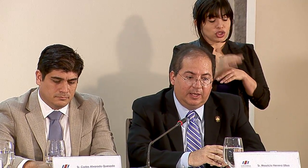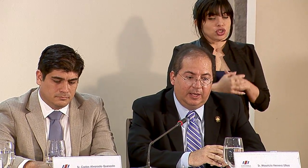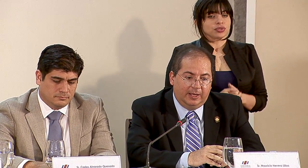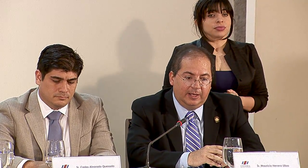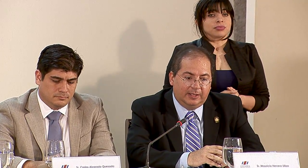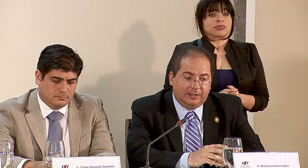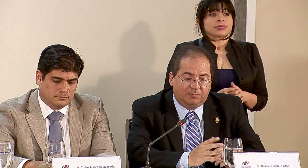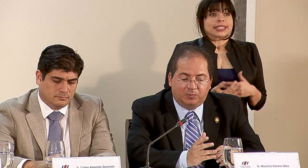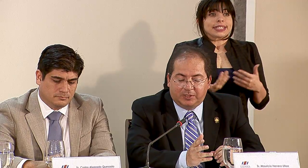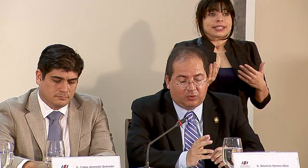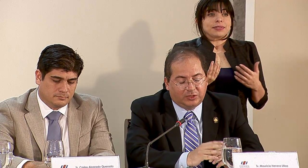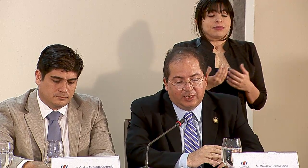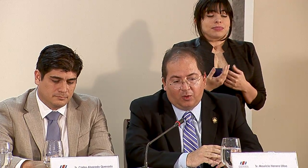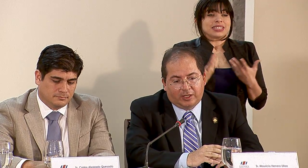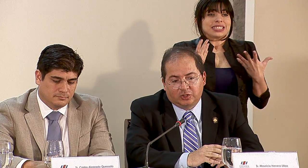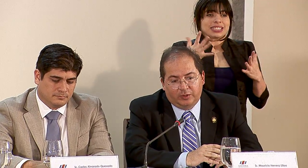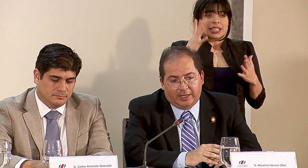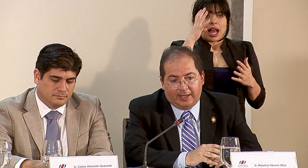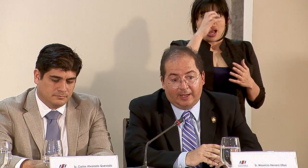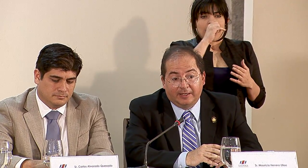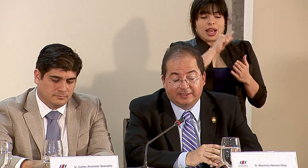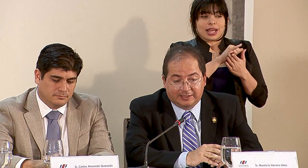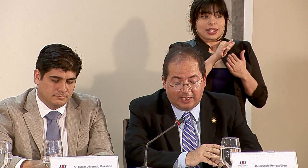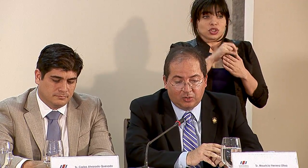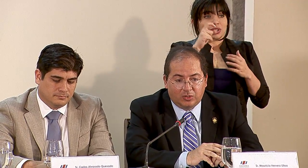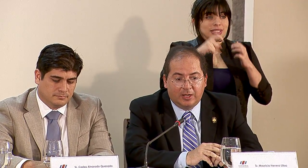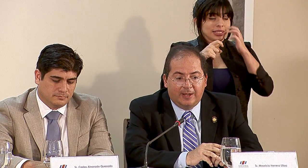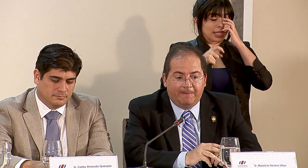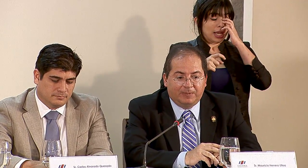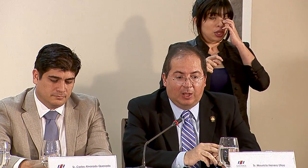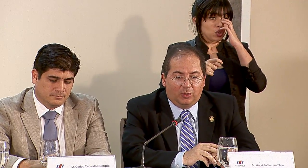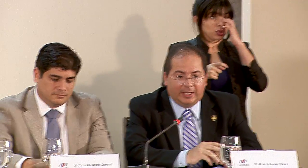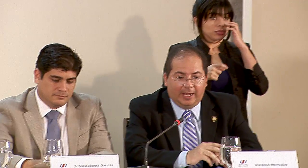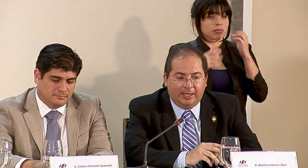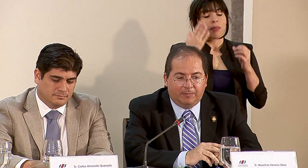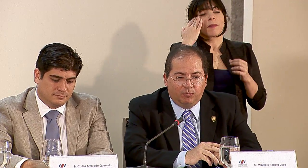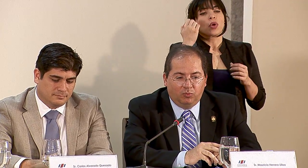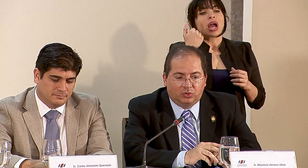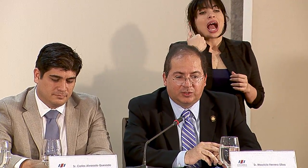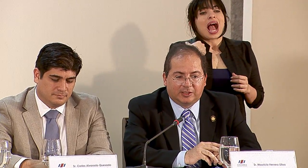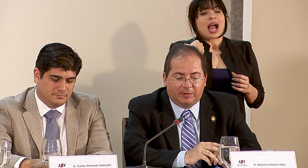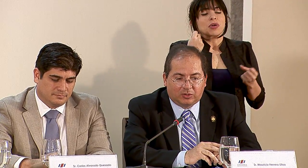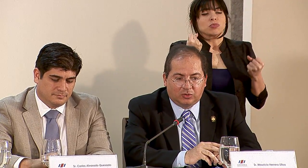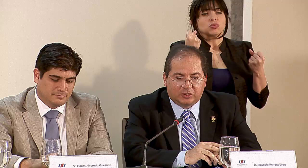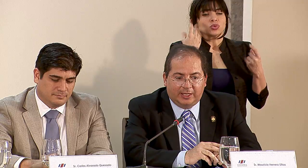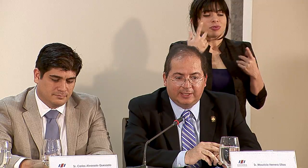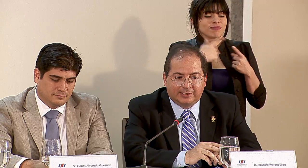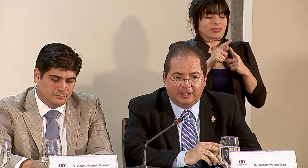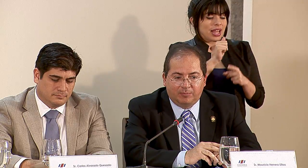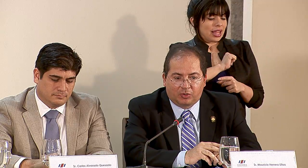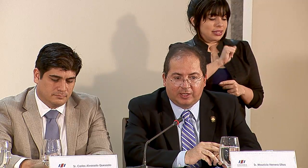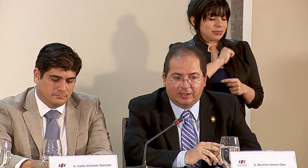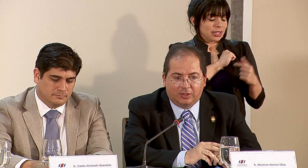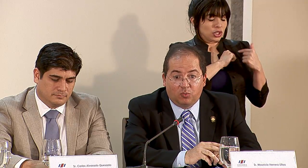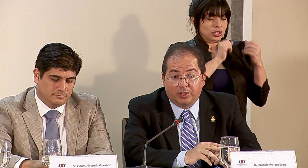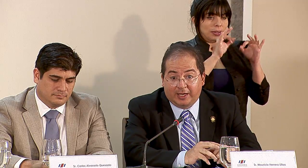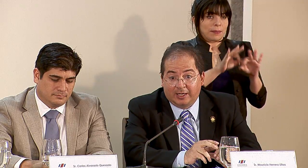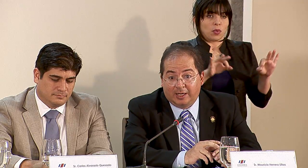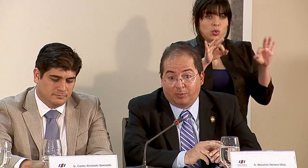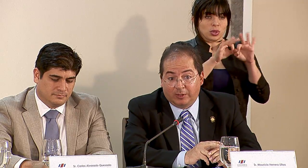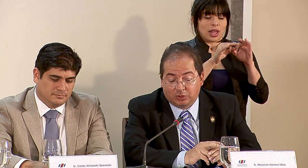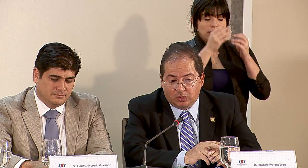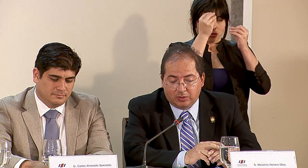se ha considerado que eso era necesario dado que hay muchos aspectos que es importante